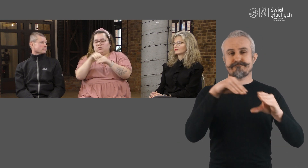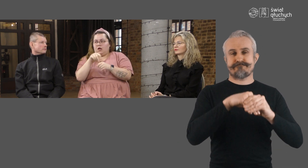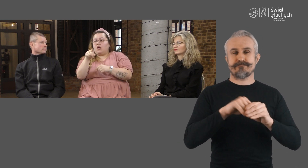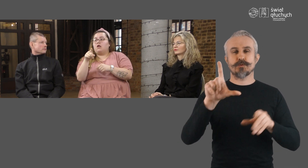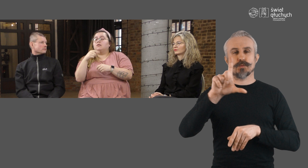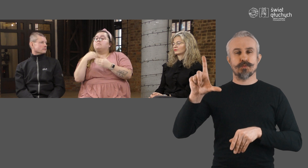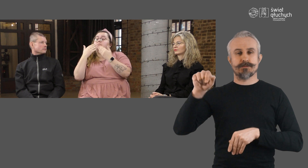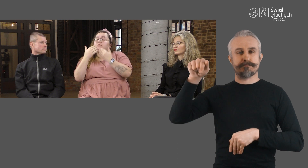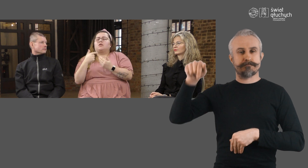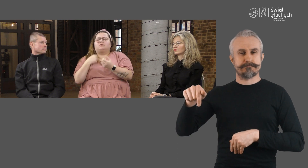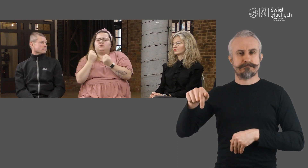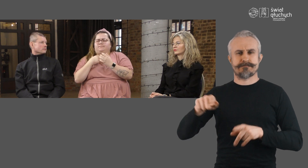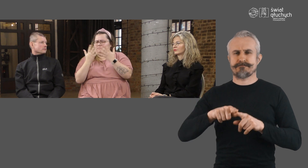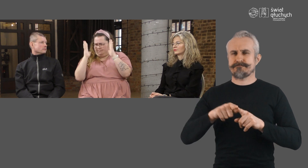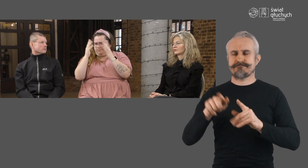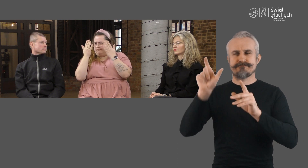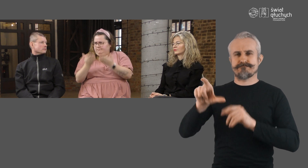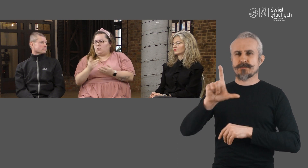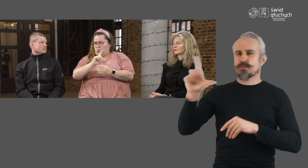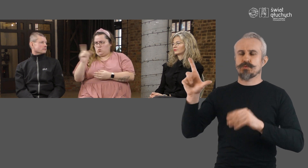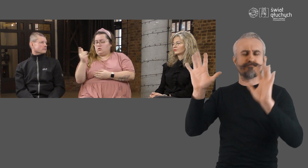skończyłam liceum na Łódzkiej,